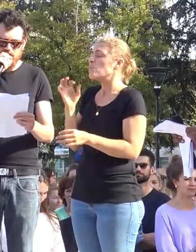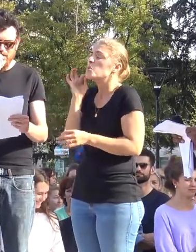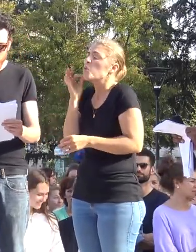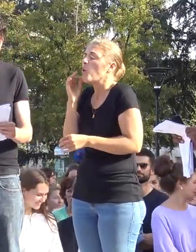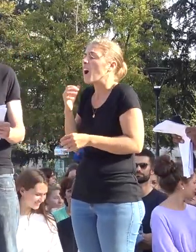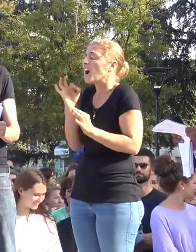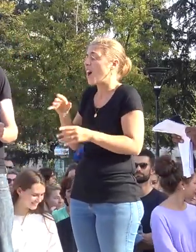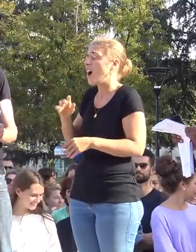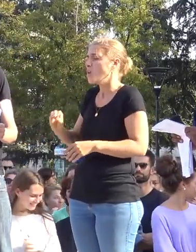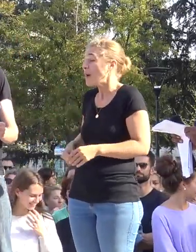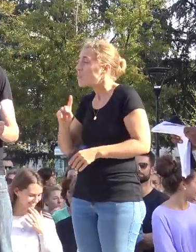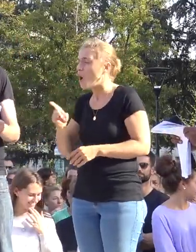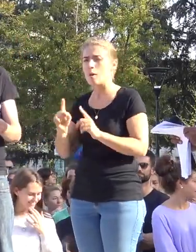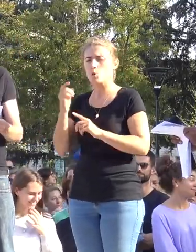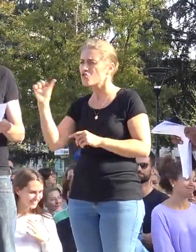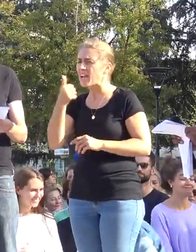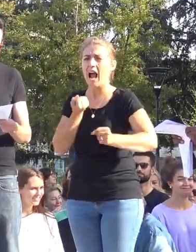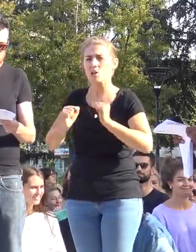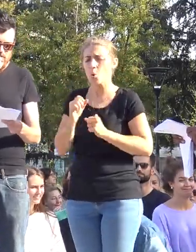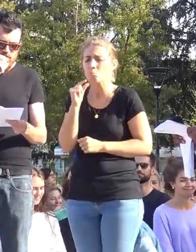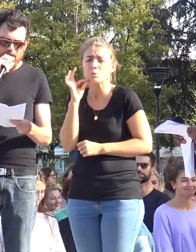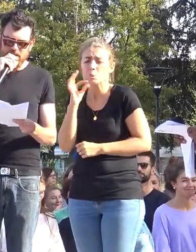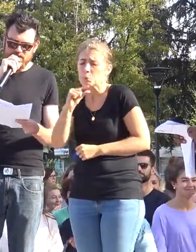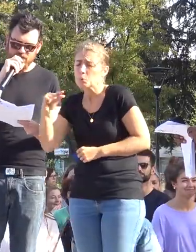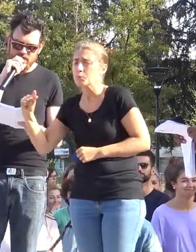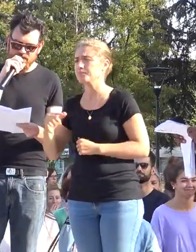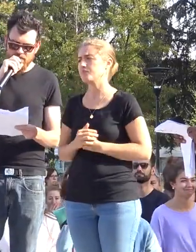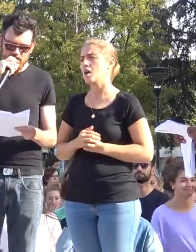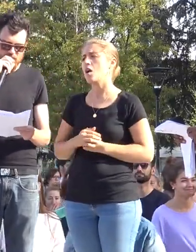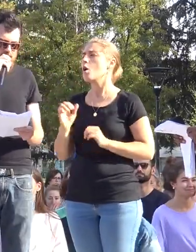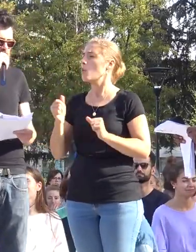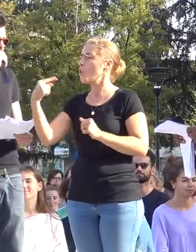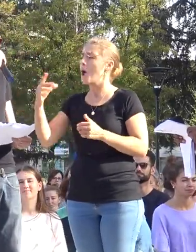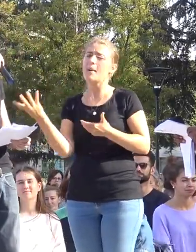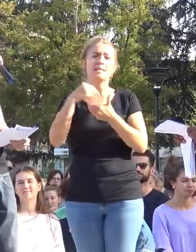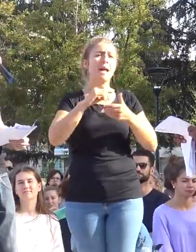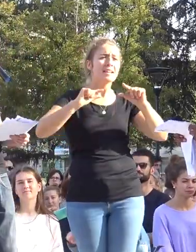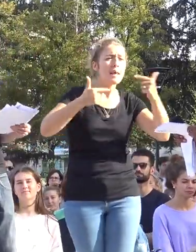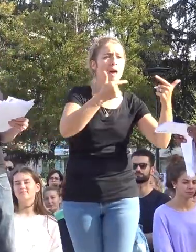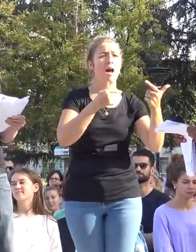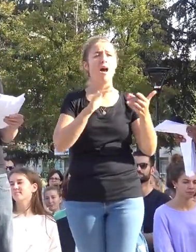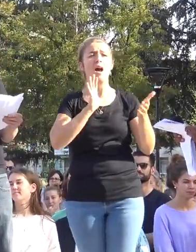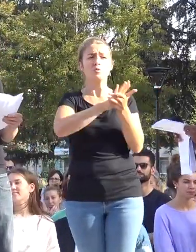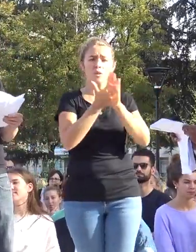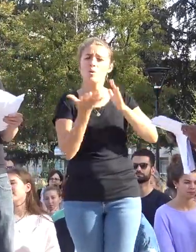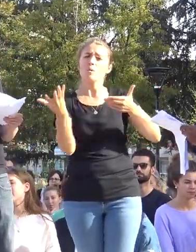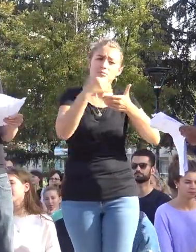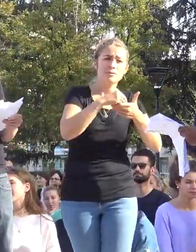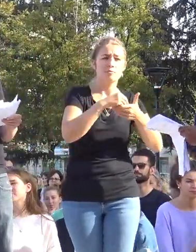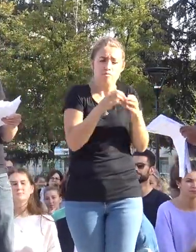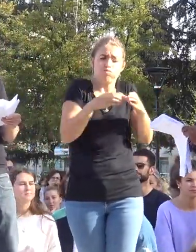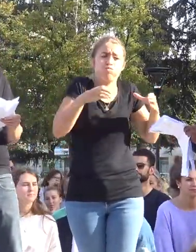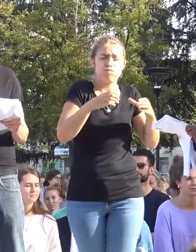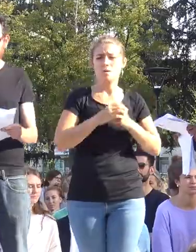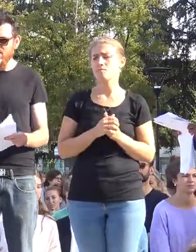ensemble, résolument, fermement. Nous vous encourageons à participer à des débats, à des associations, à nous rejoindre. Nous